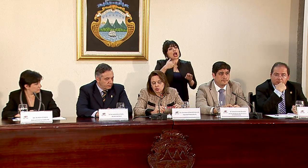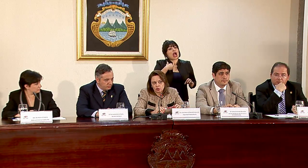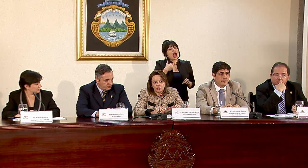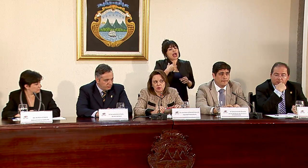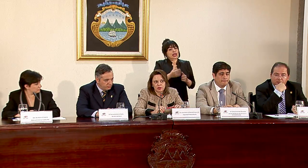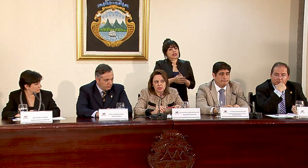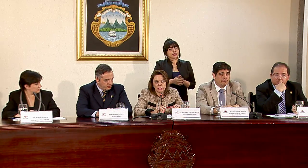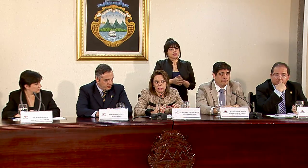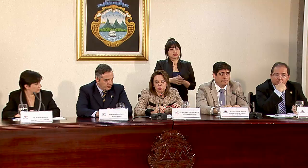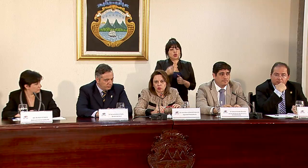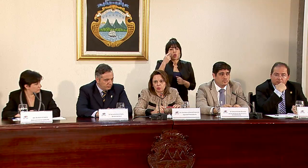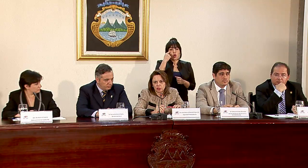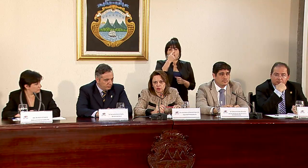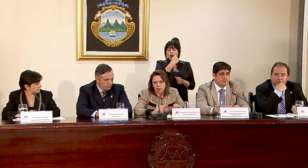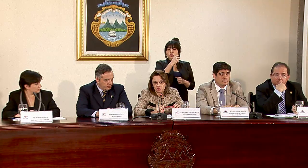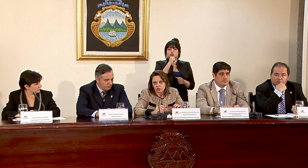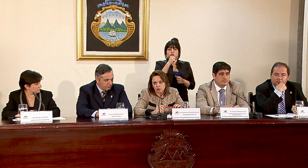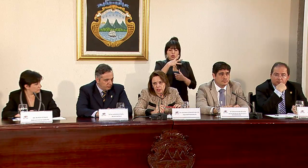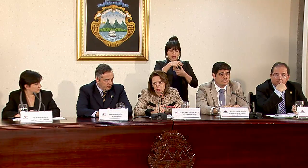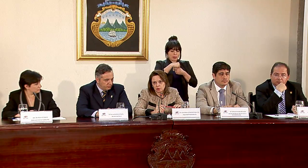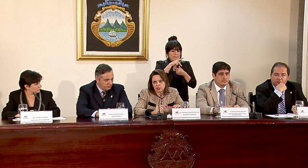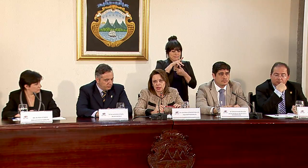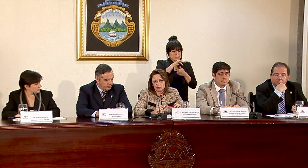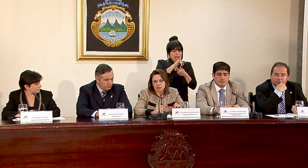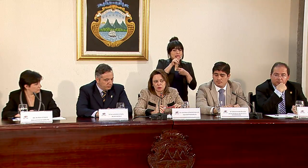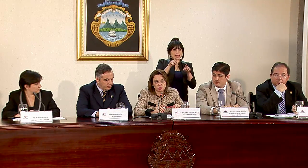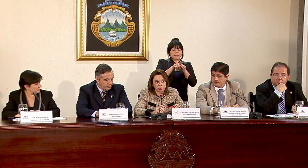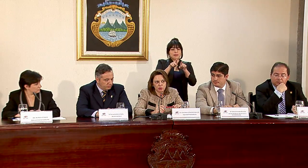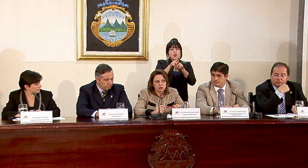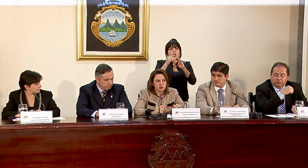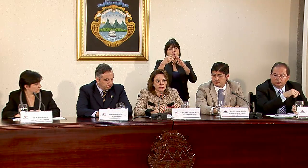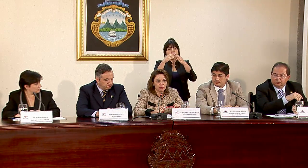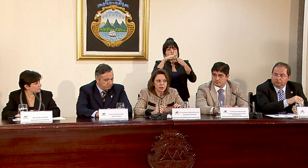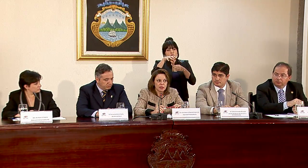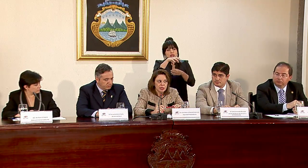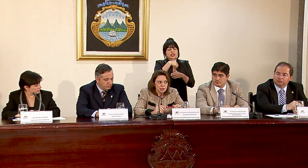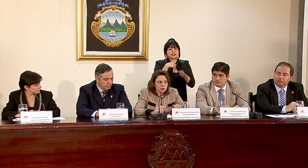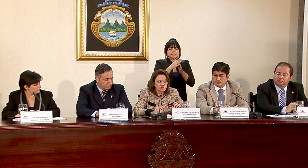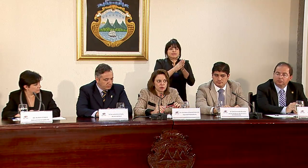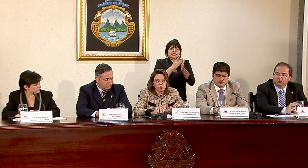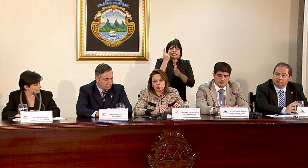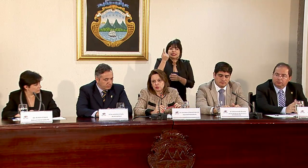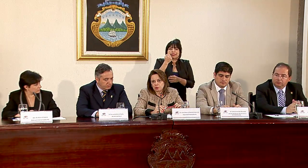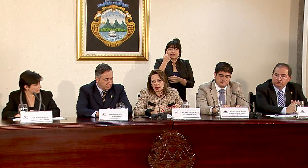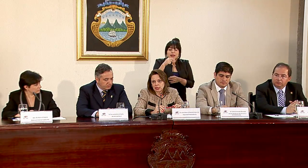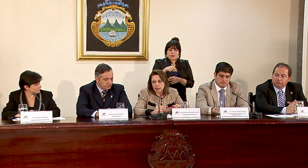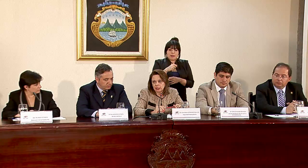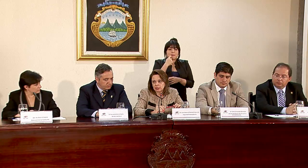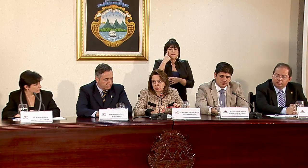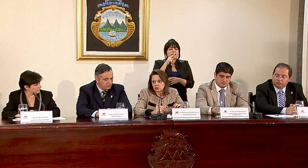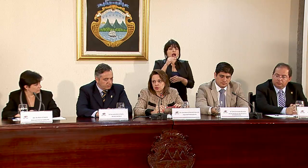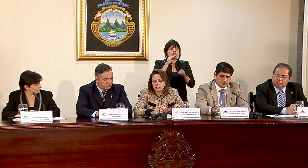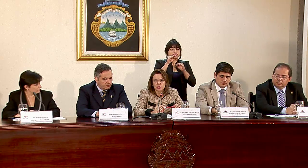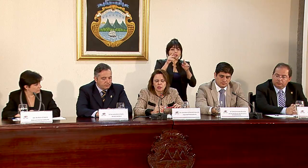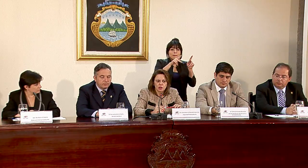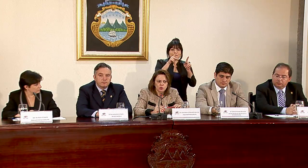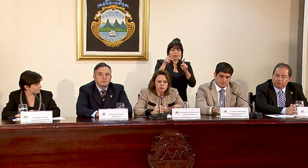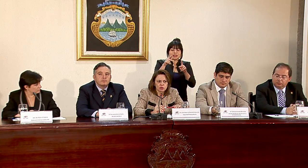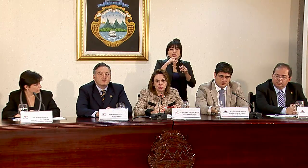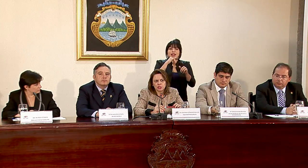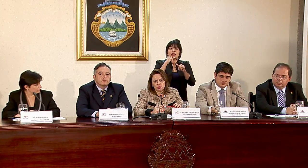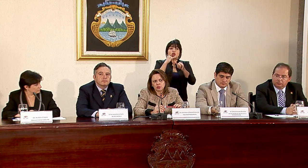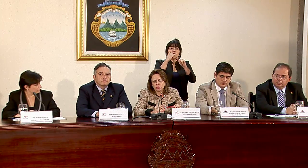ojos no solo deben de estar dentro del patronato, sino en la comunidad misma. Yo aprovecho siempre estos micrófonos para que hagan las denuncias.